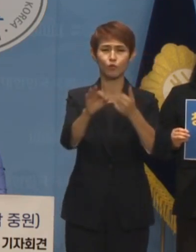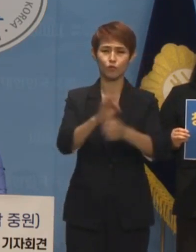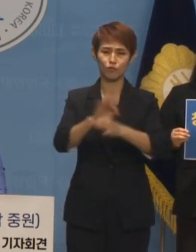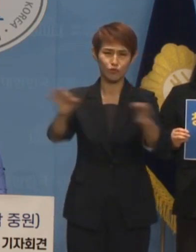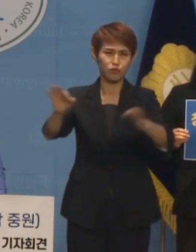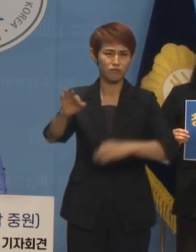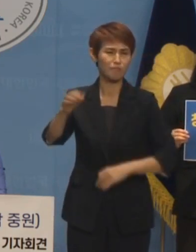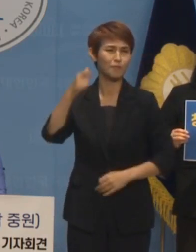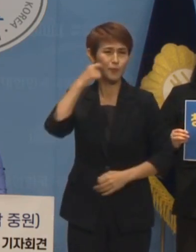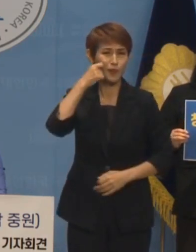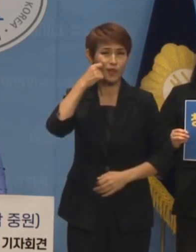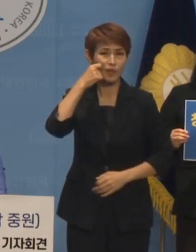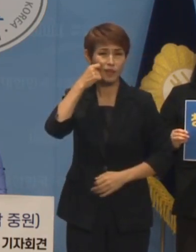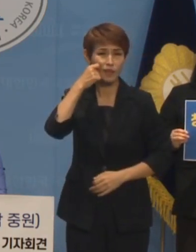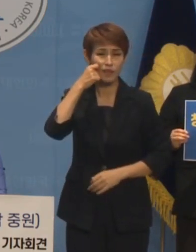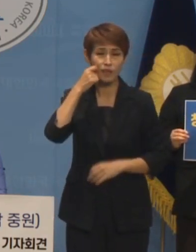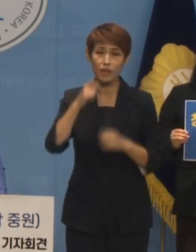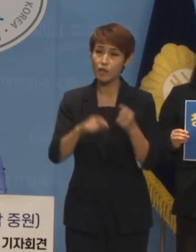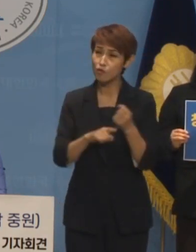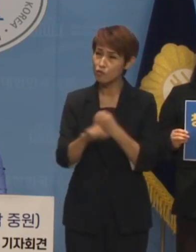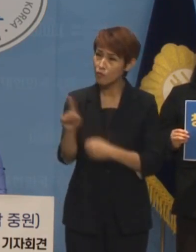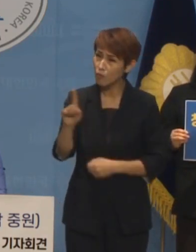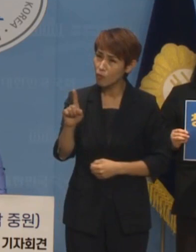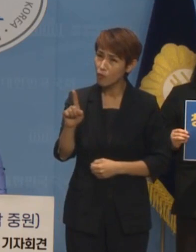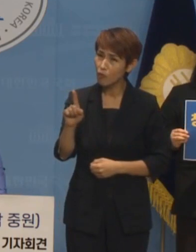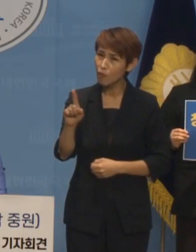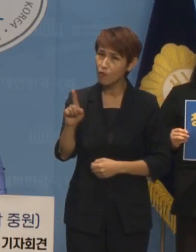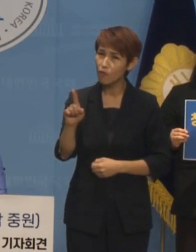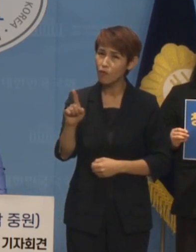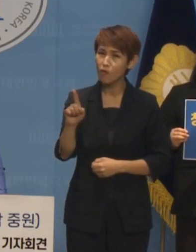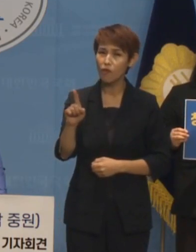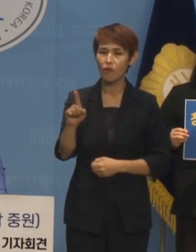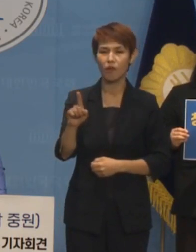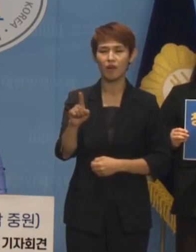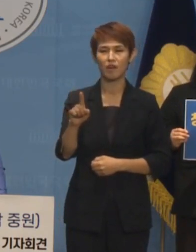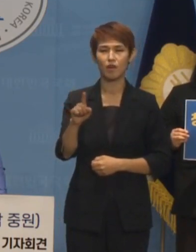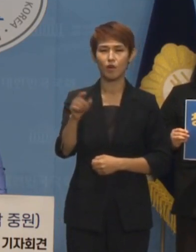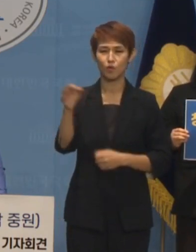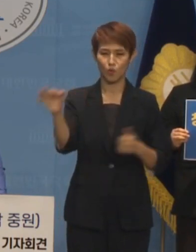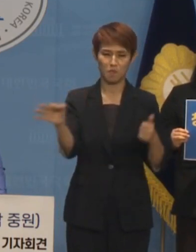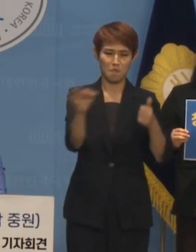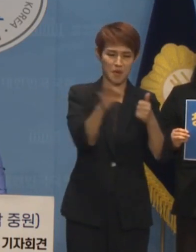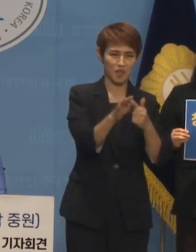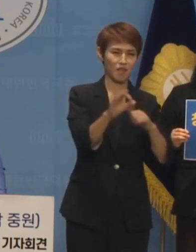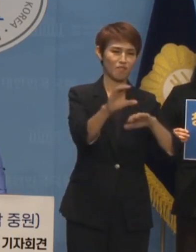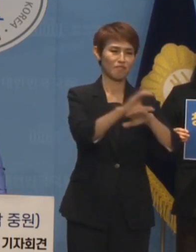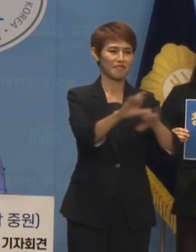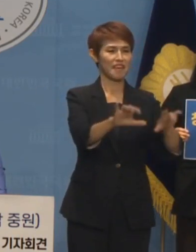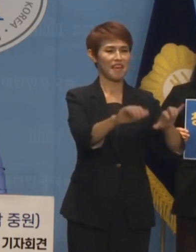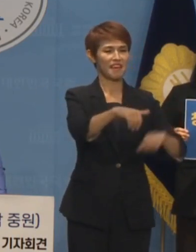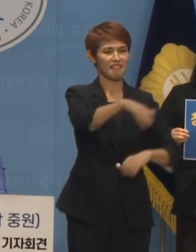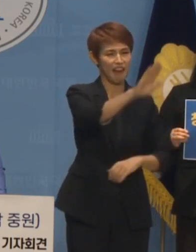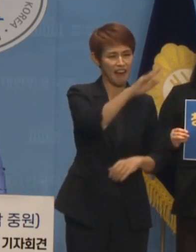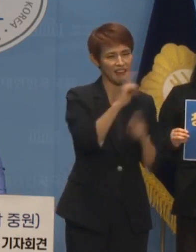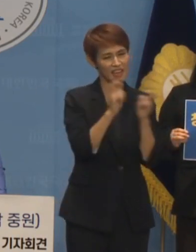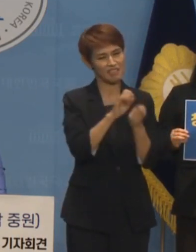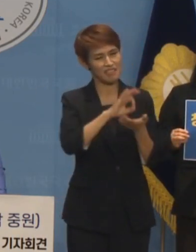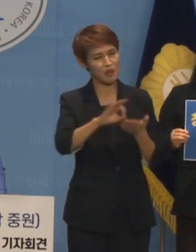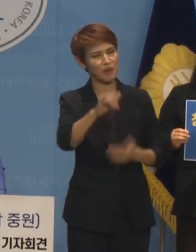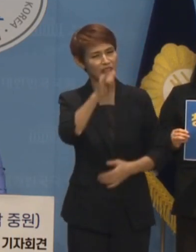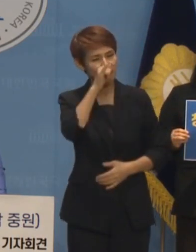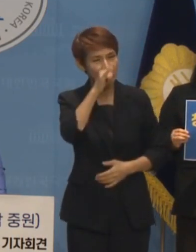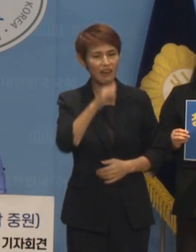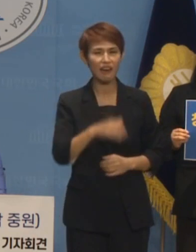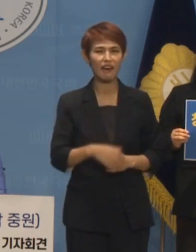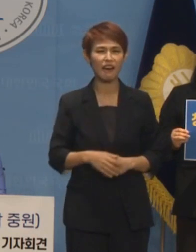없다는 이유가 그거 가지고 PC방을 가거나 개인적인 용도로 사용한다. 도대체